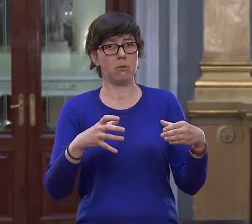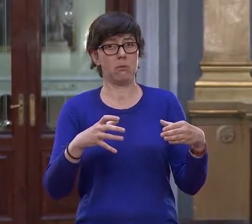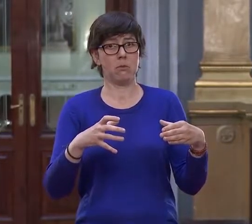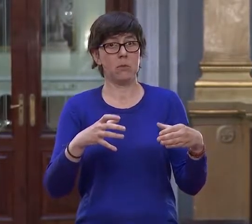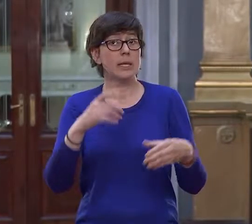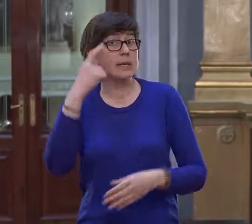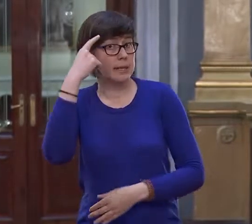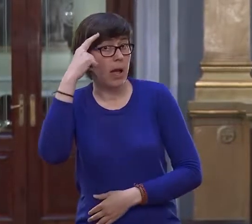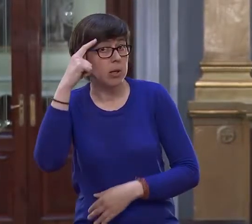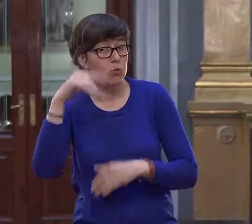políticos.